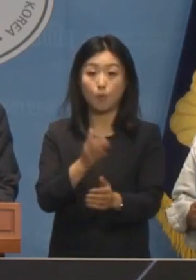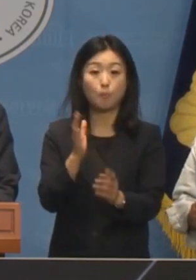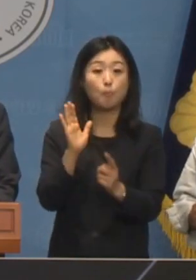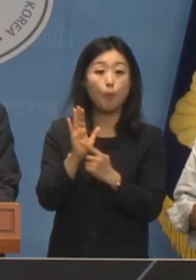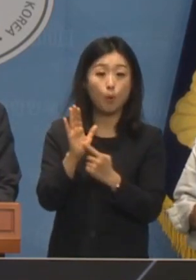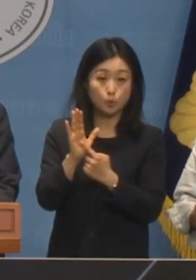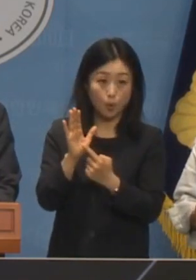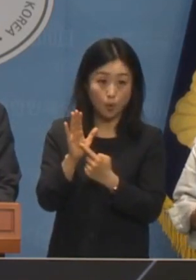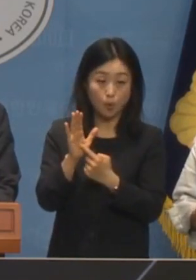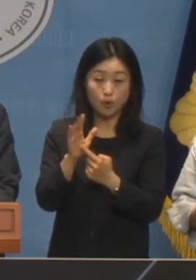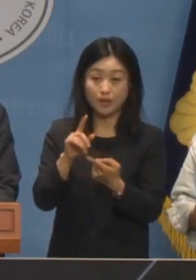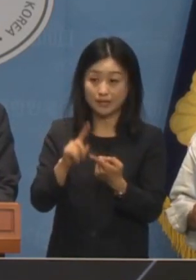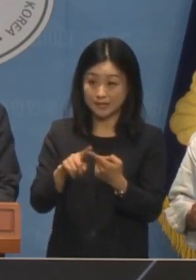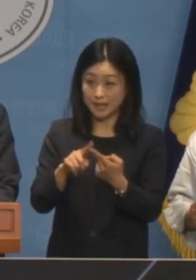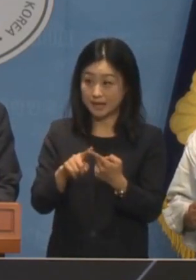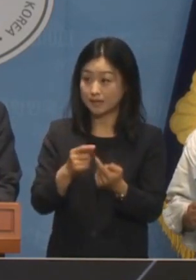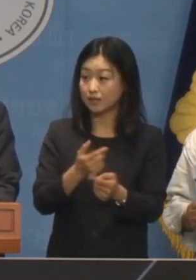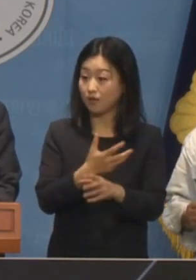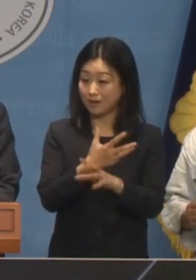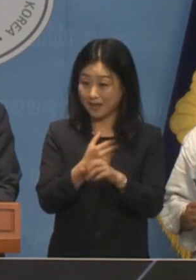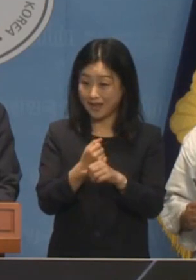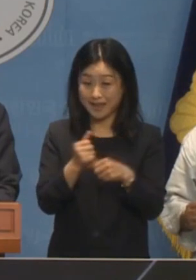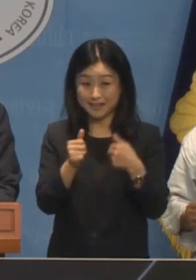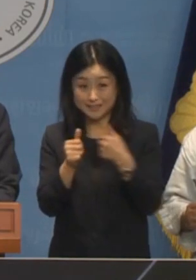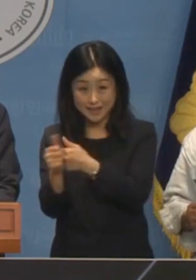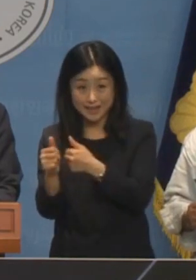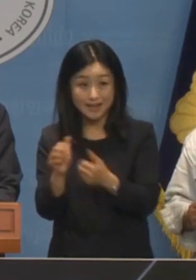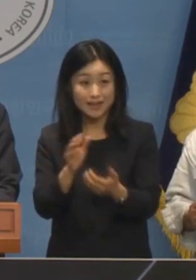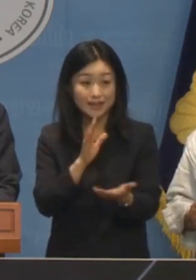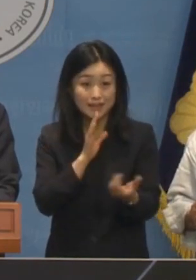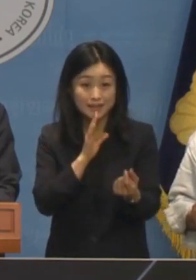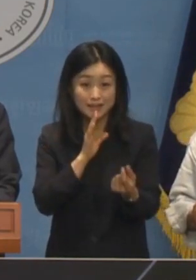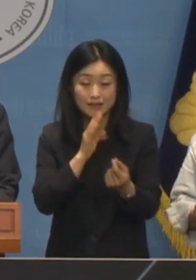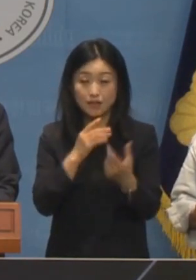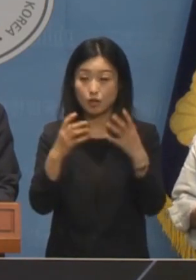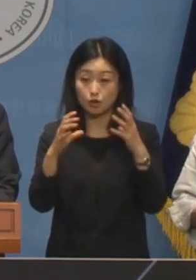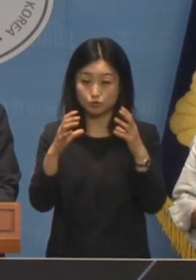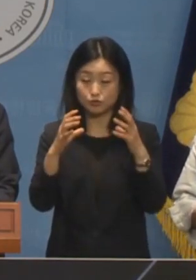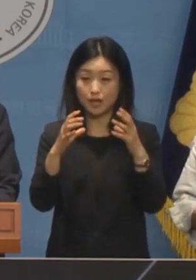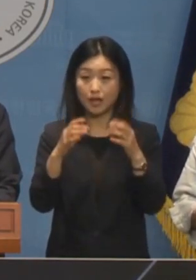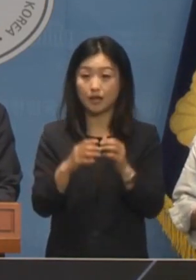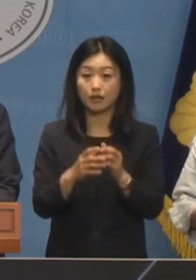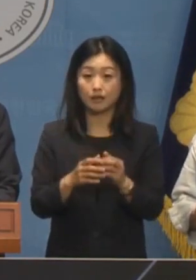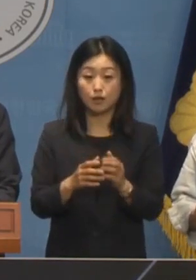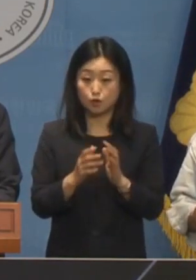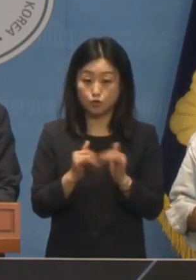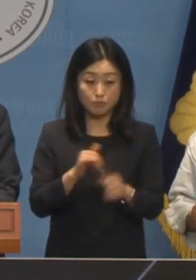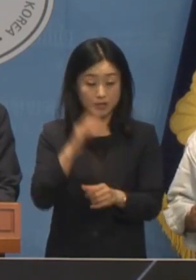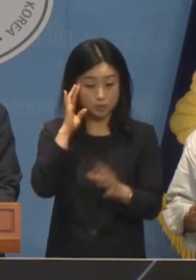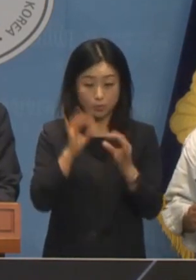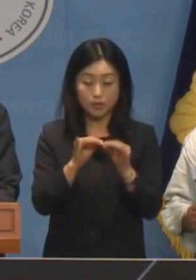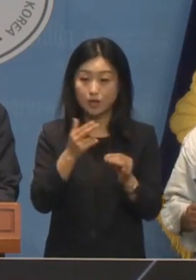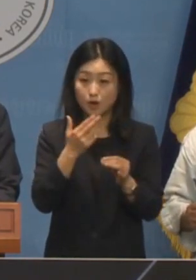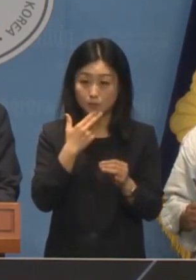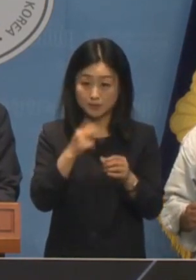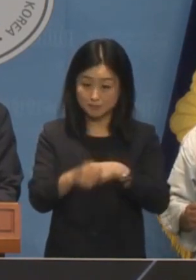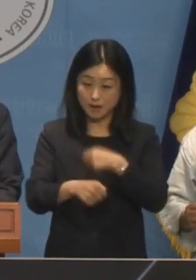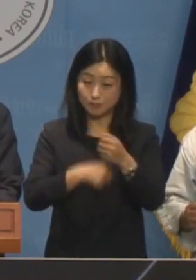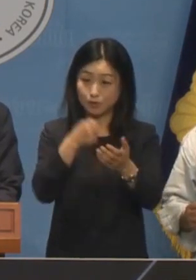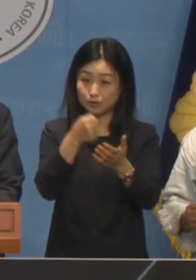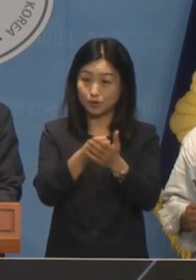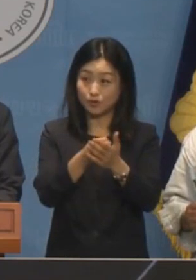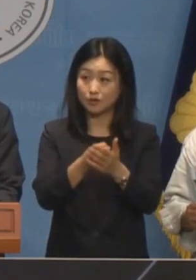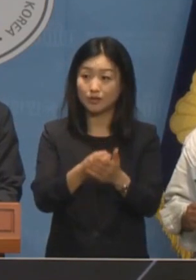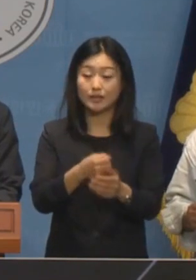체결한 미략에 불과하고 아무런 국가기관이 국민 동의 없이 체결했는데 인권보도